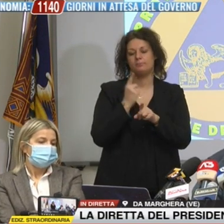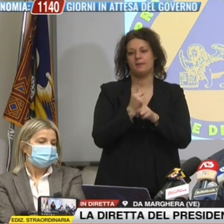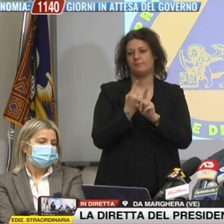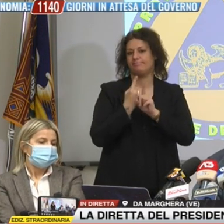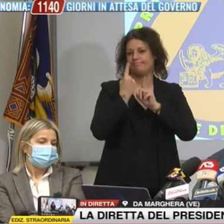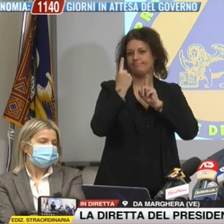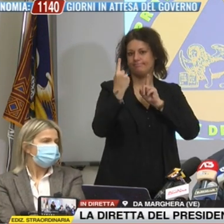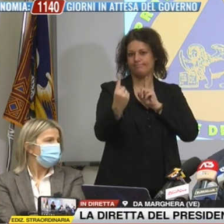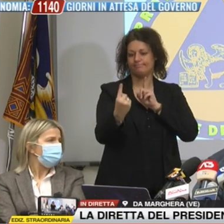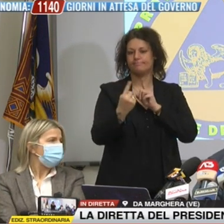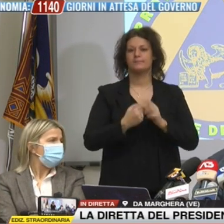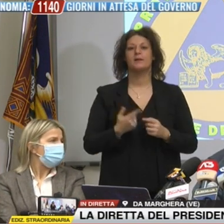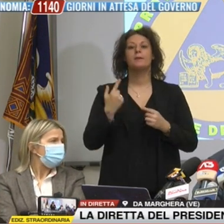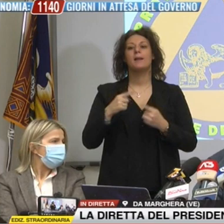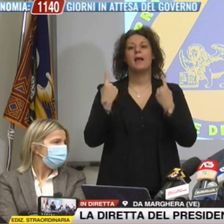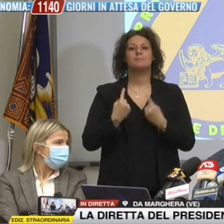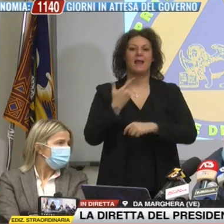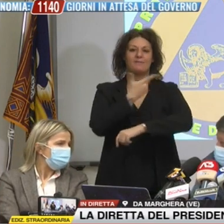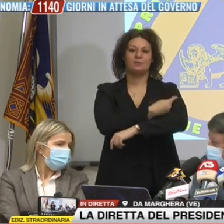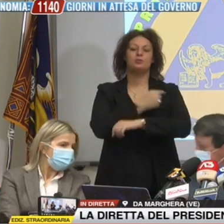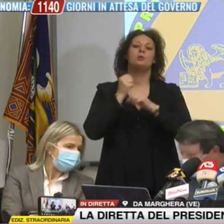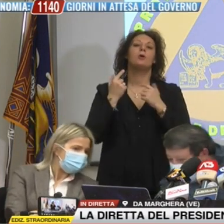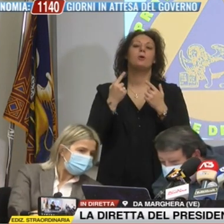Direi che questo è un po'.